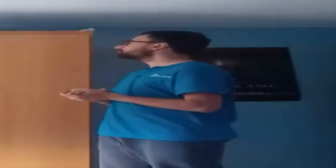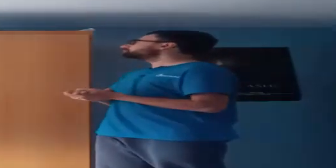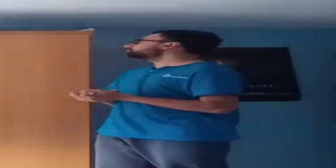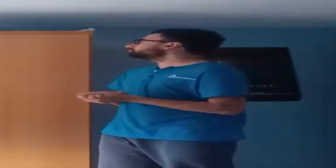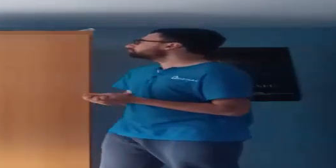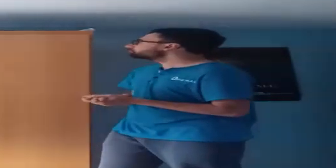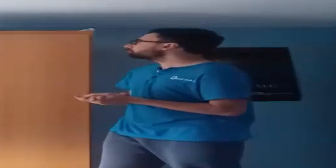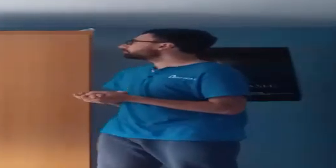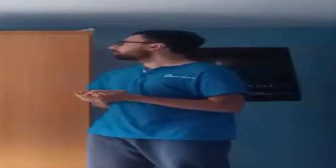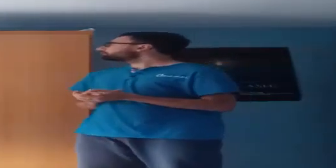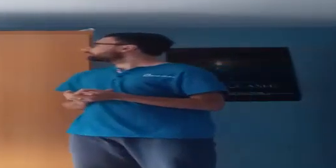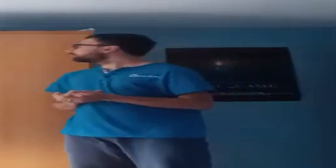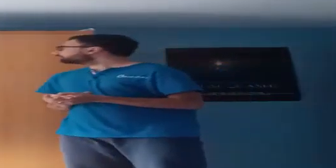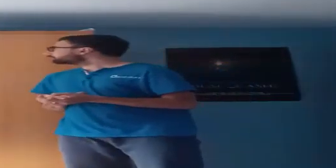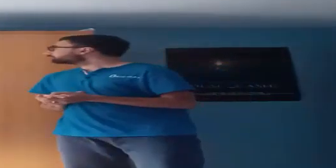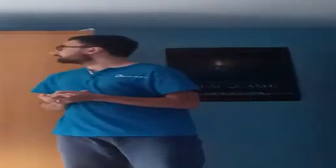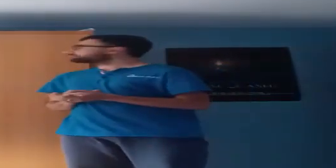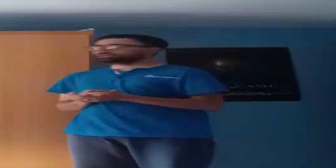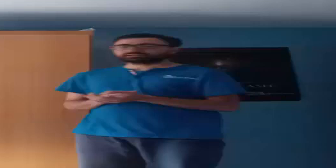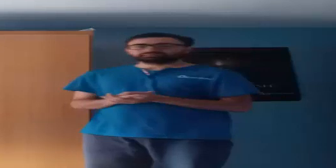inframundo, que tenemos acá.